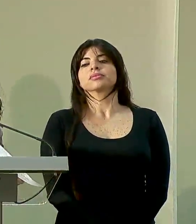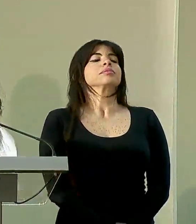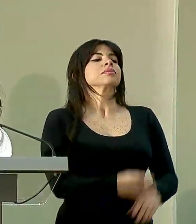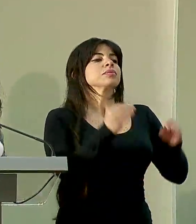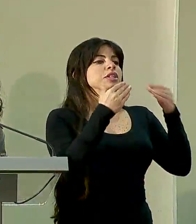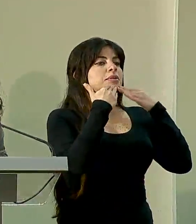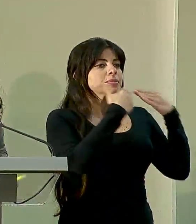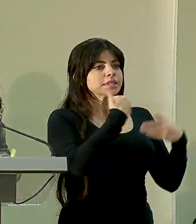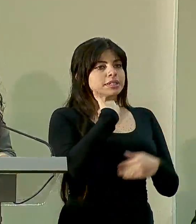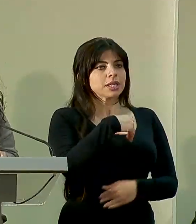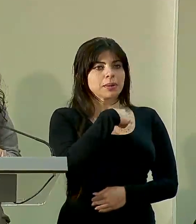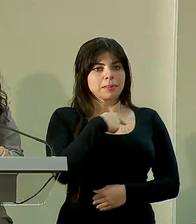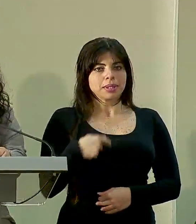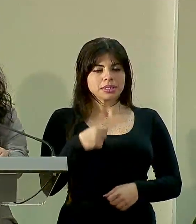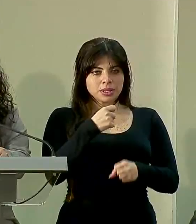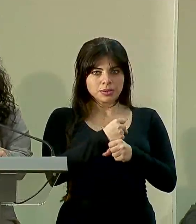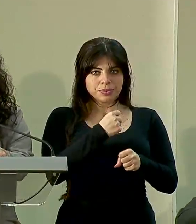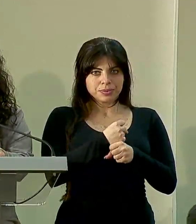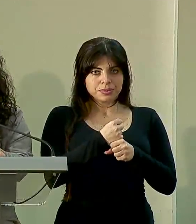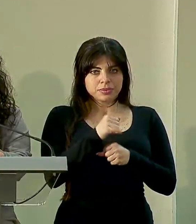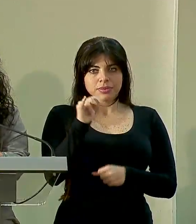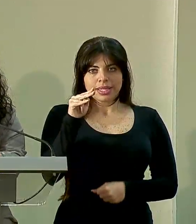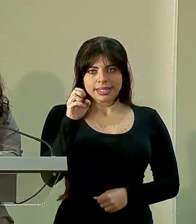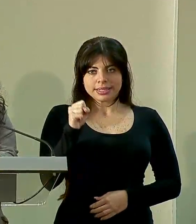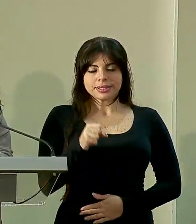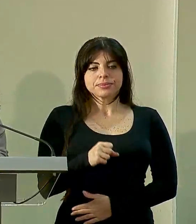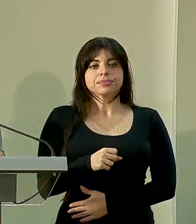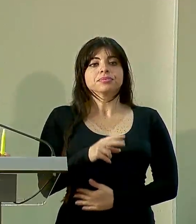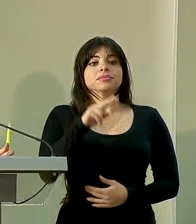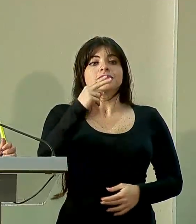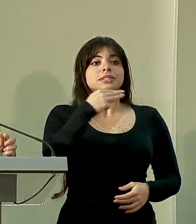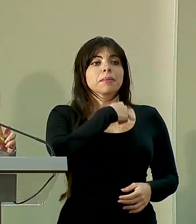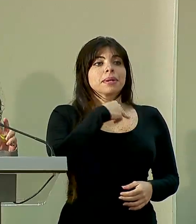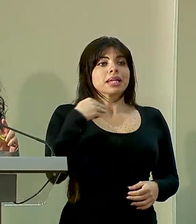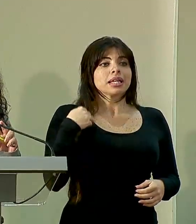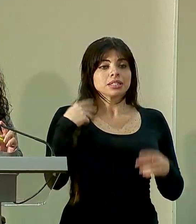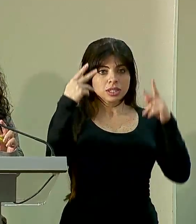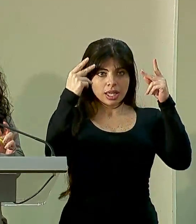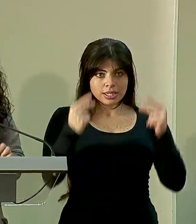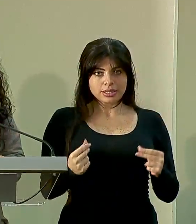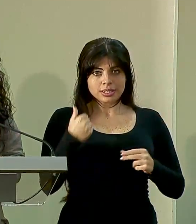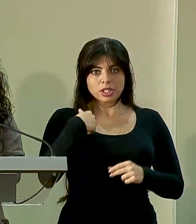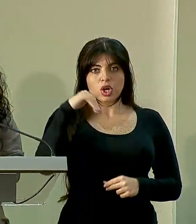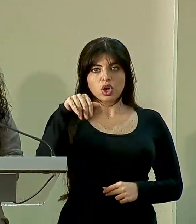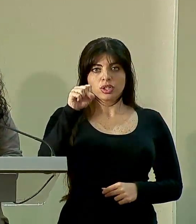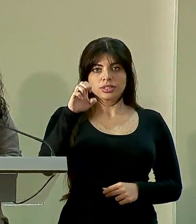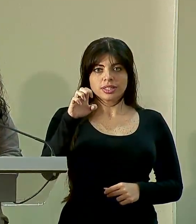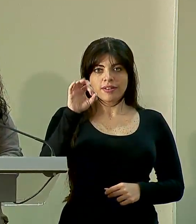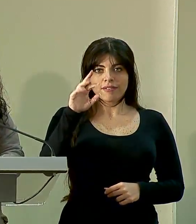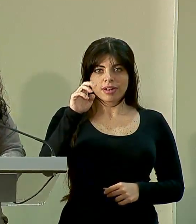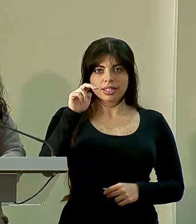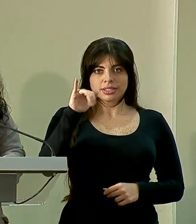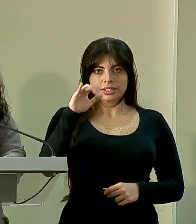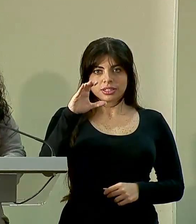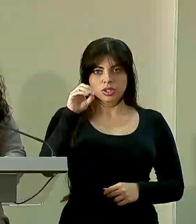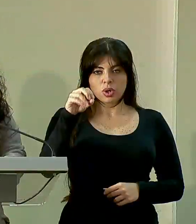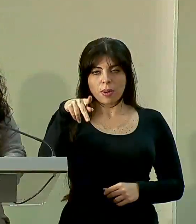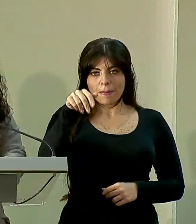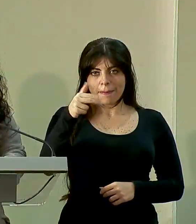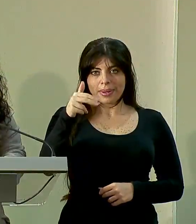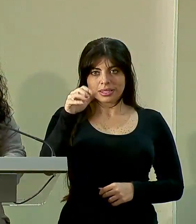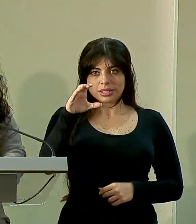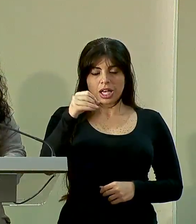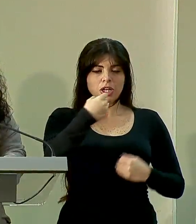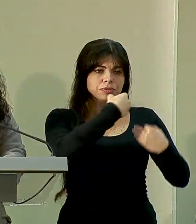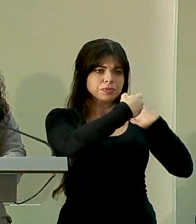Muchísimas gracias al señor presidente ejecutivo del INS. El viceministro de Hacienda, el señor José Francisco Pacheco, nos informa acerca de